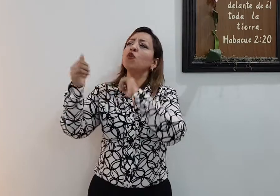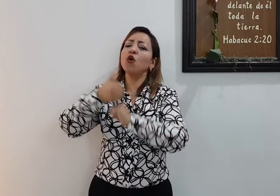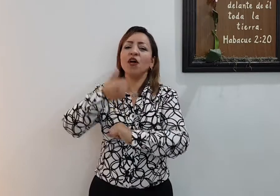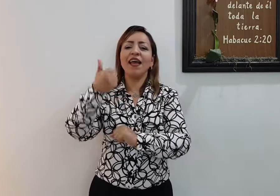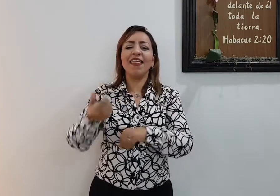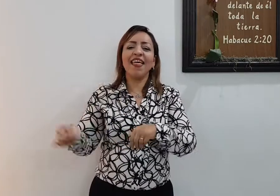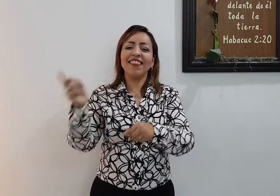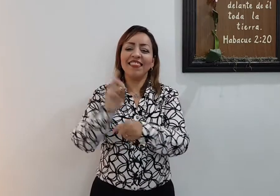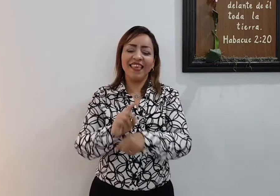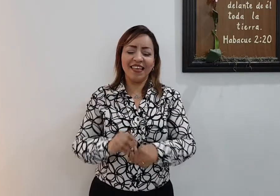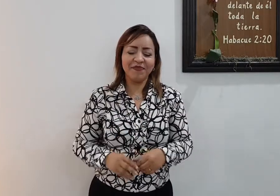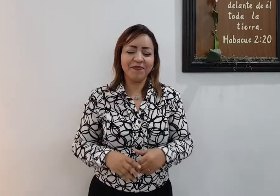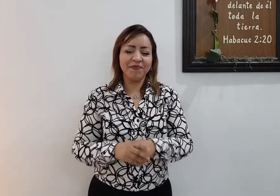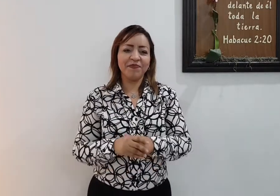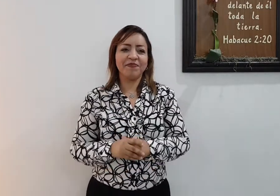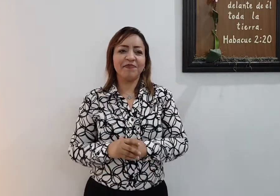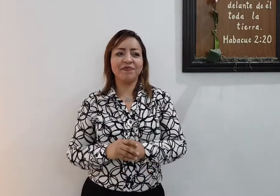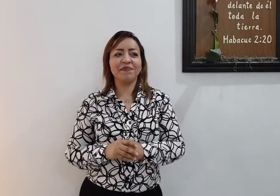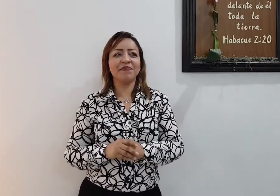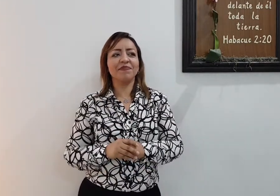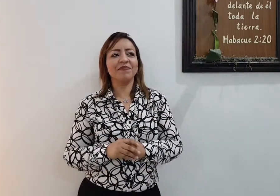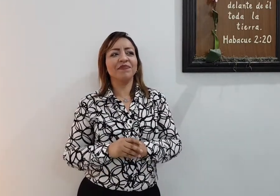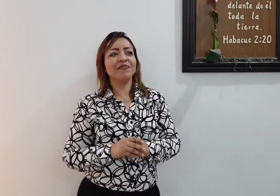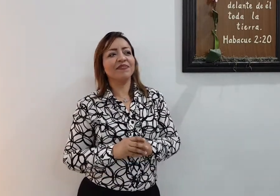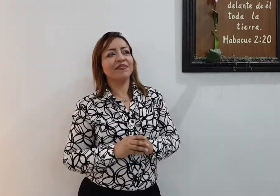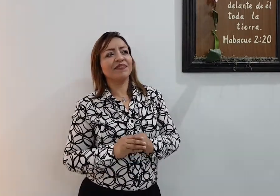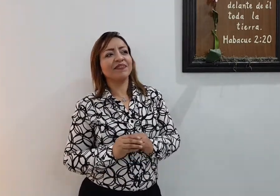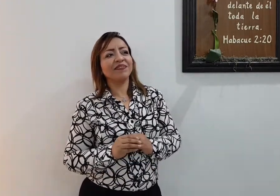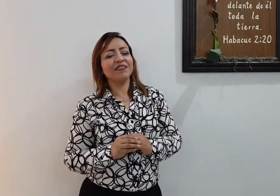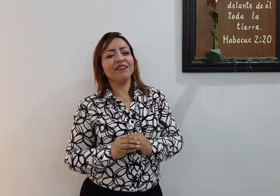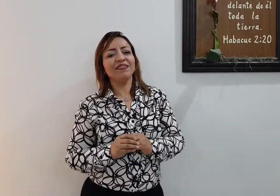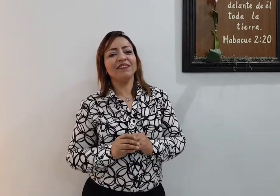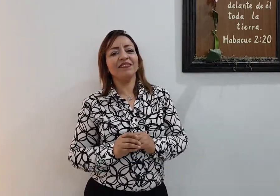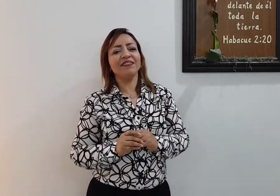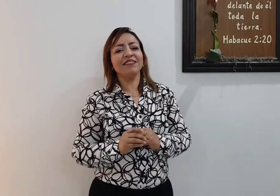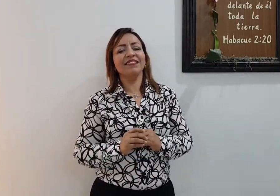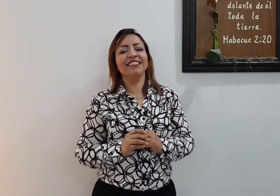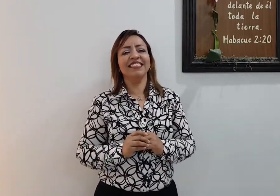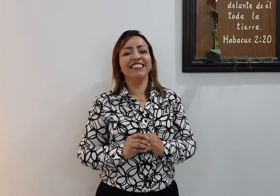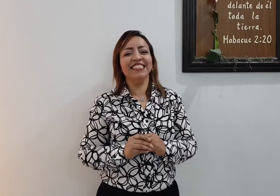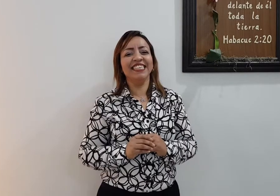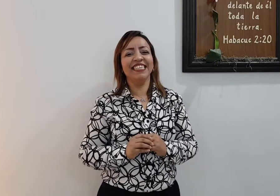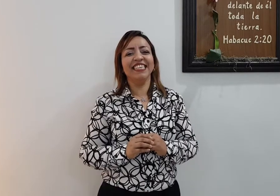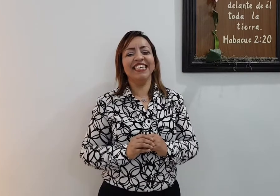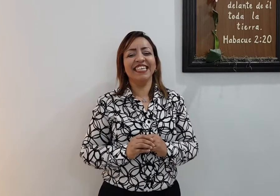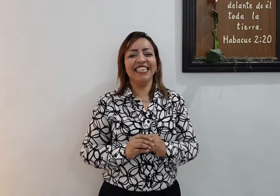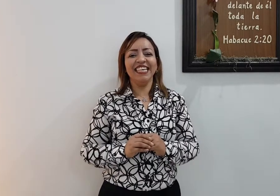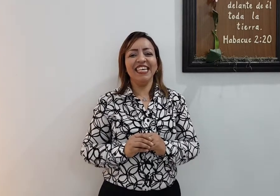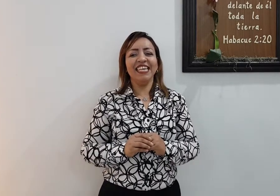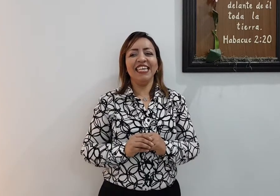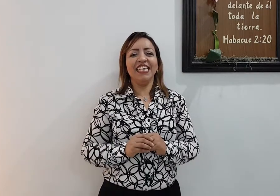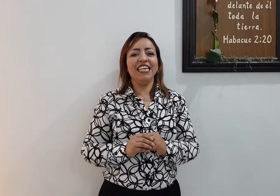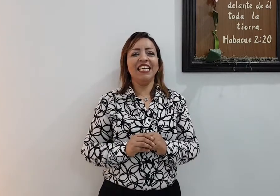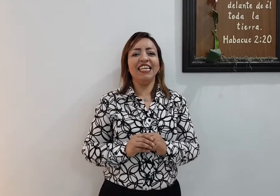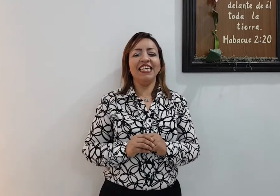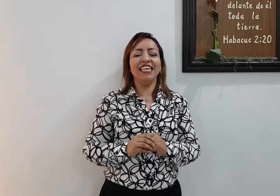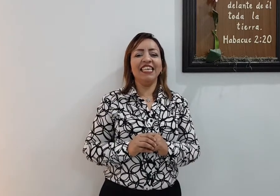que dijera, nunca se ha preguntado por qué no dice el pan que necesito para este mes, dámelo de una vez. Eso no dice la oración